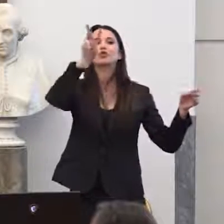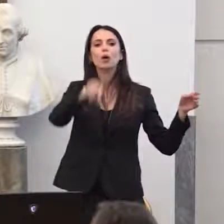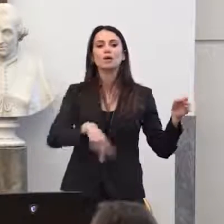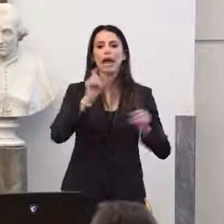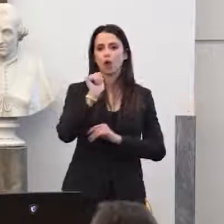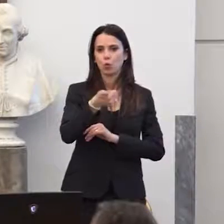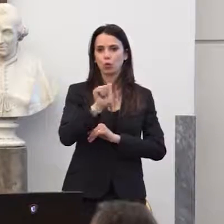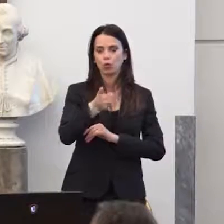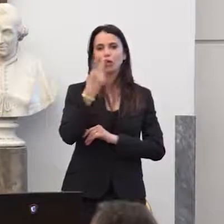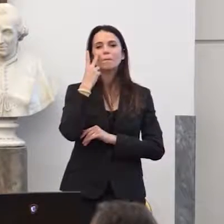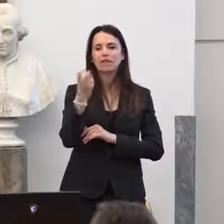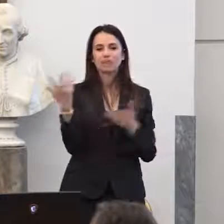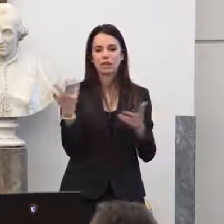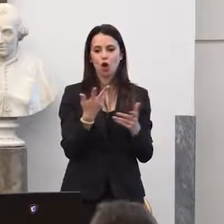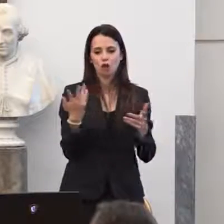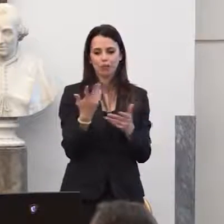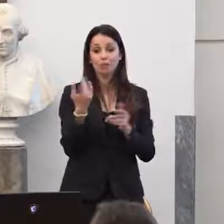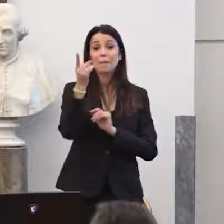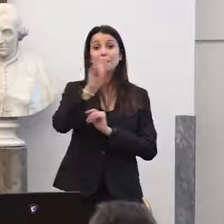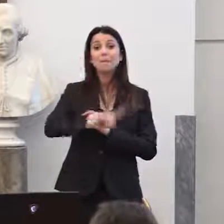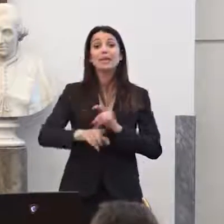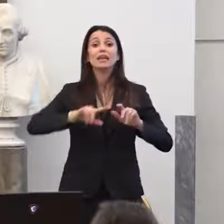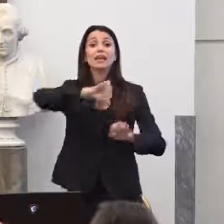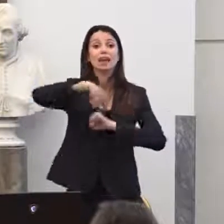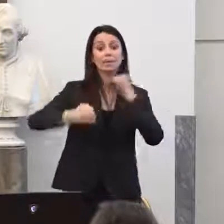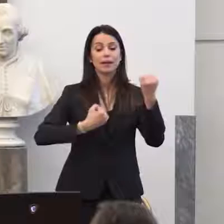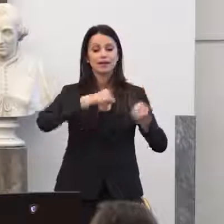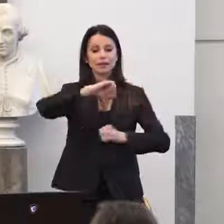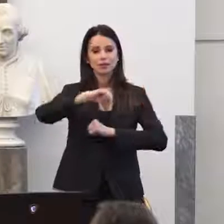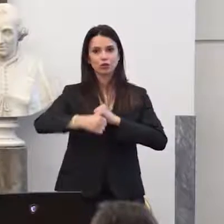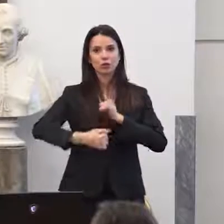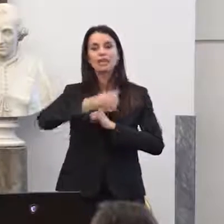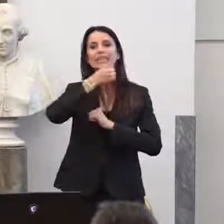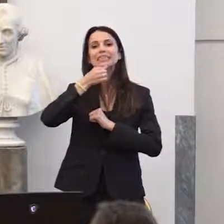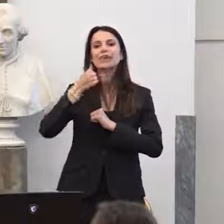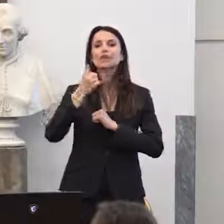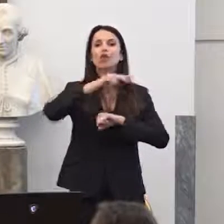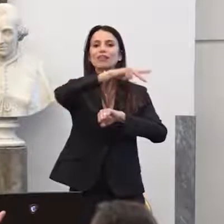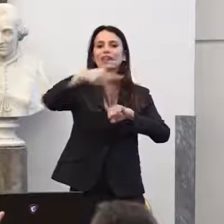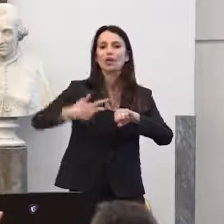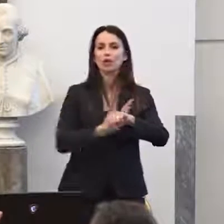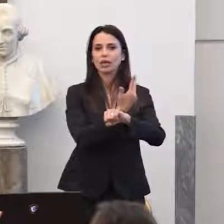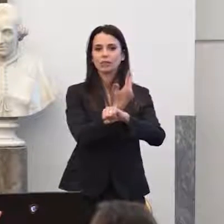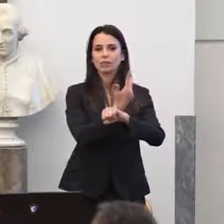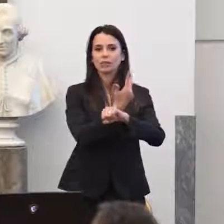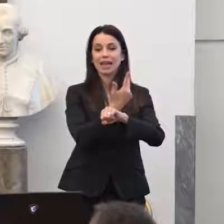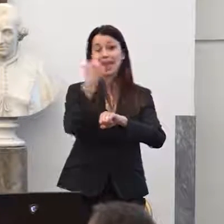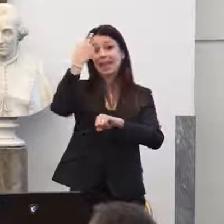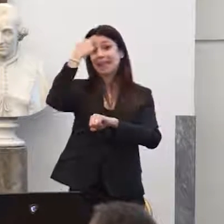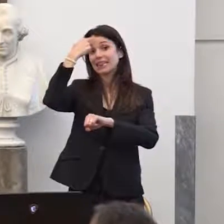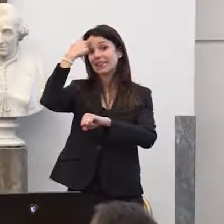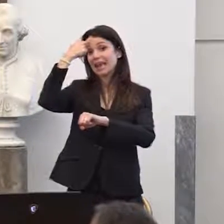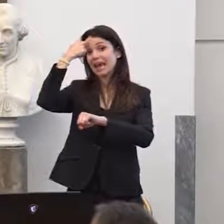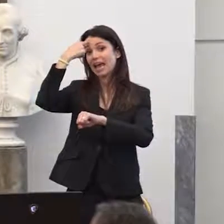che per la riabilitazione del paziente ho a disposizione 3 ore al giorno, per la